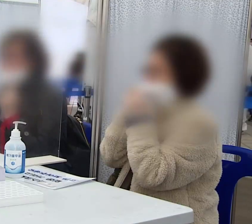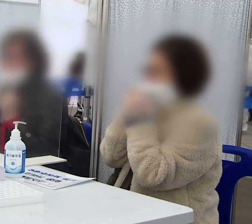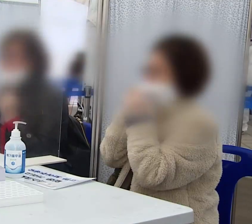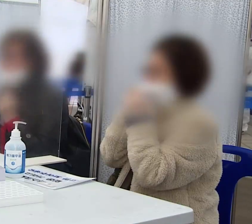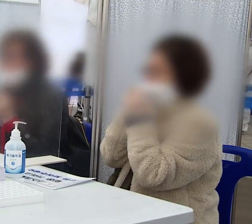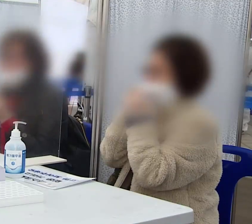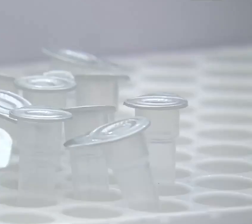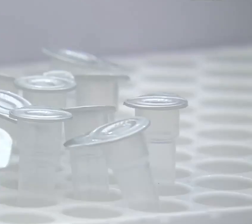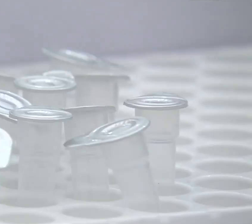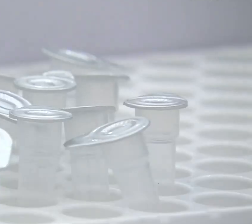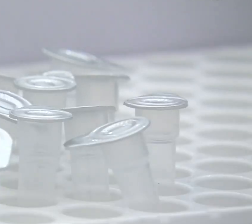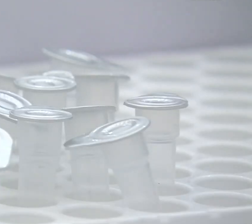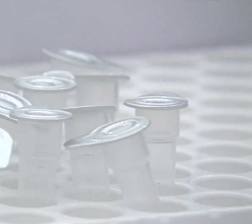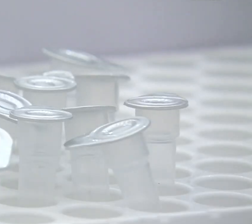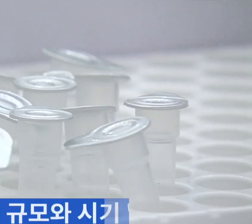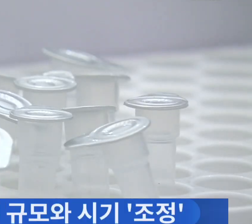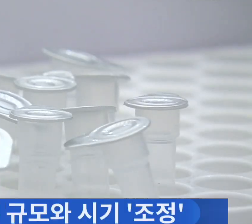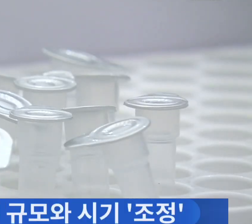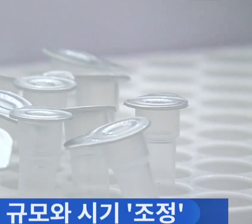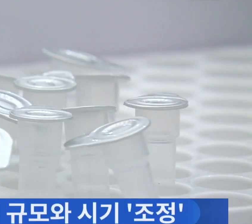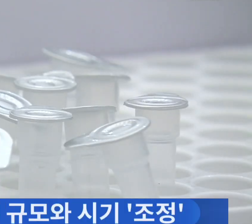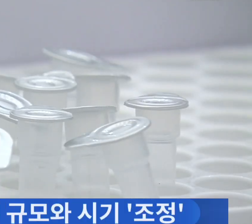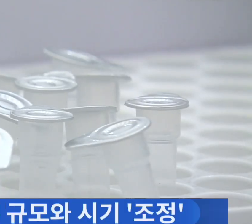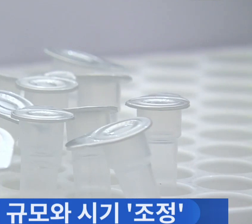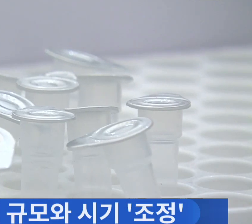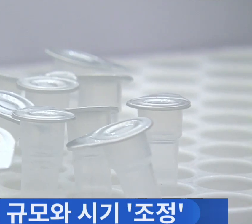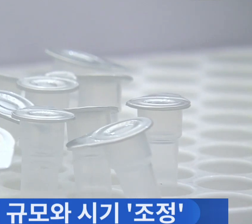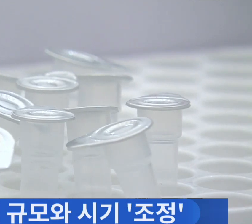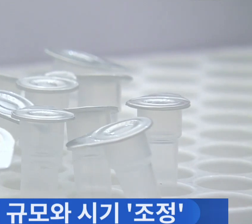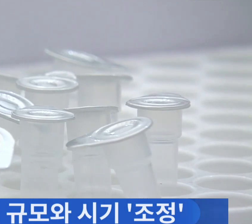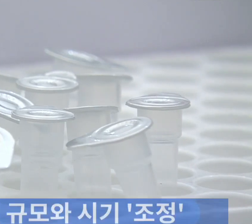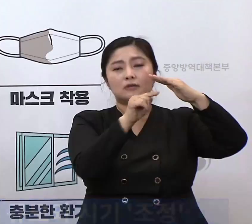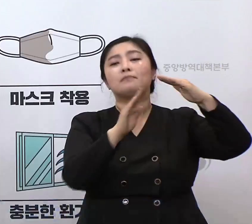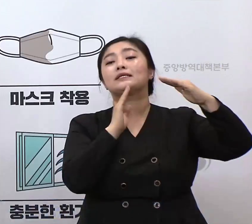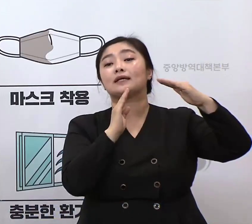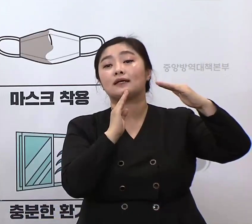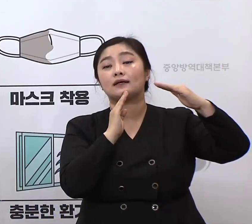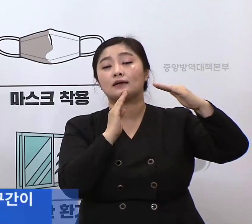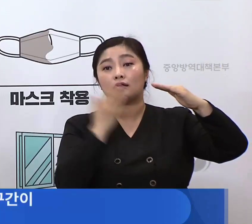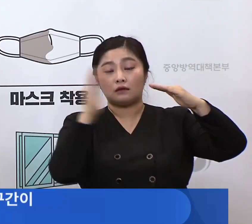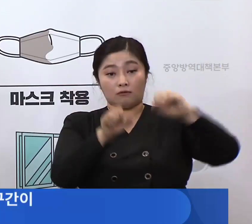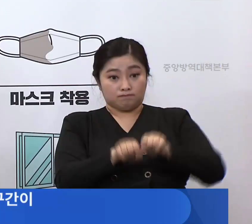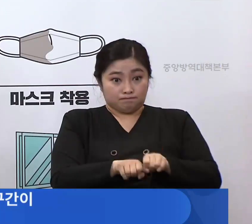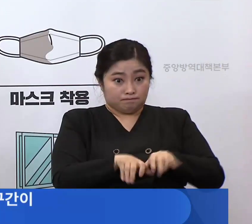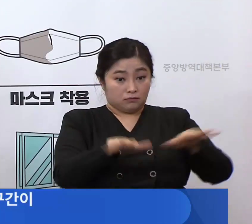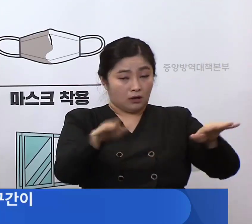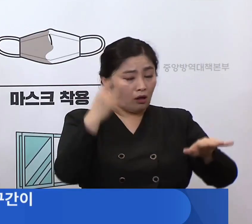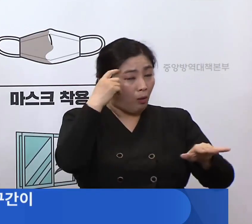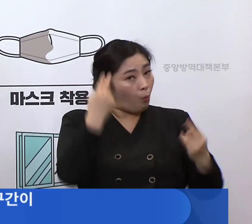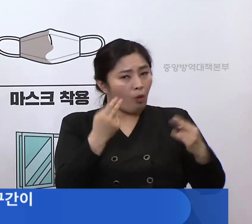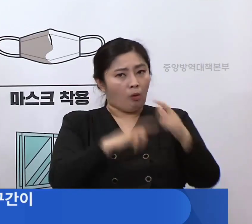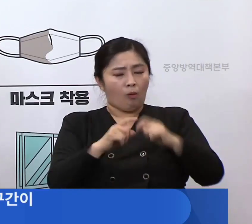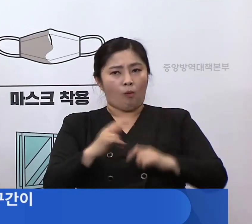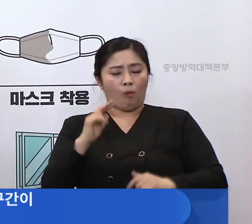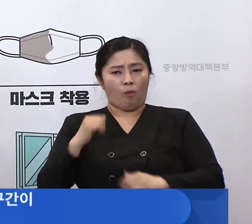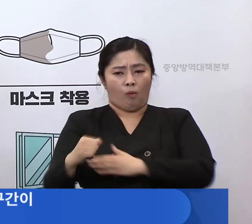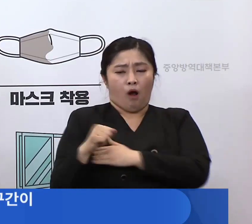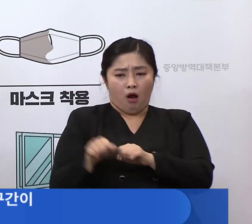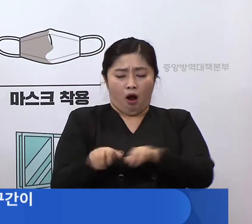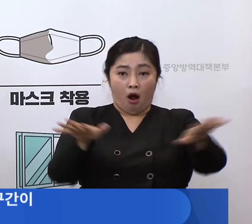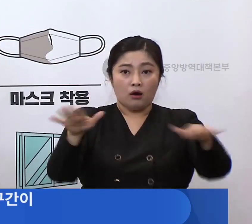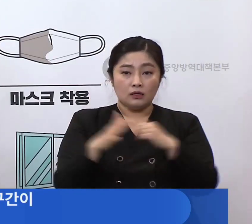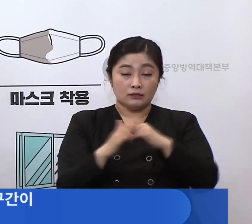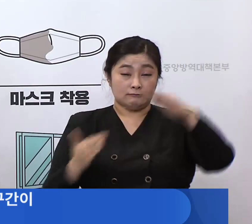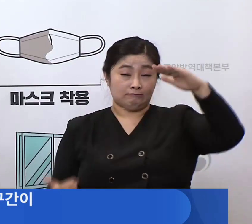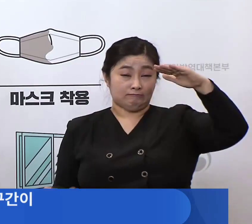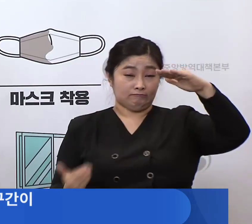확진된 겁니다. 정부는 전망치를 다시 조정했습니다. 확산세가 예상보다 높은 상황으로 정점